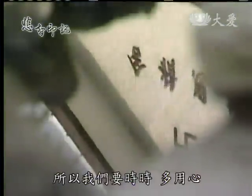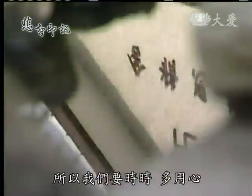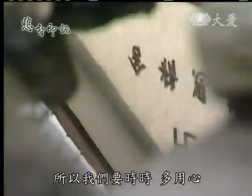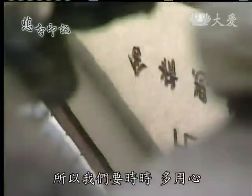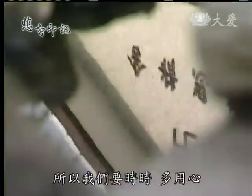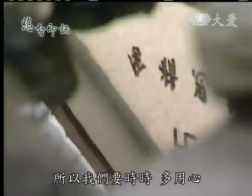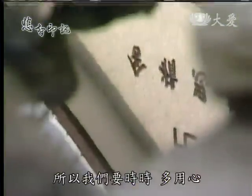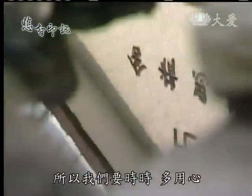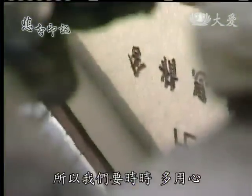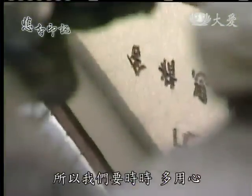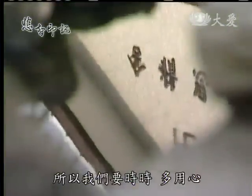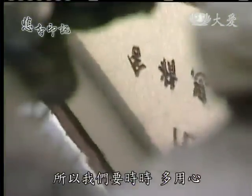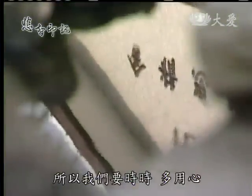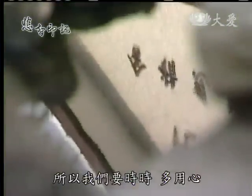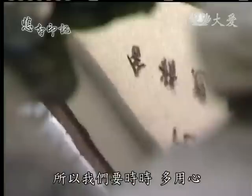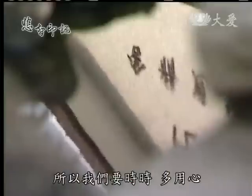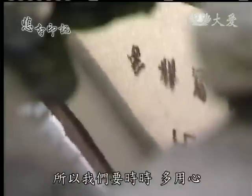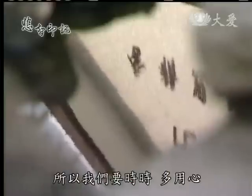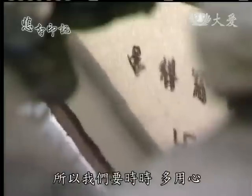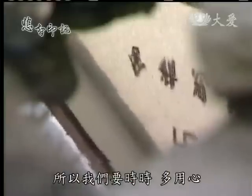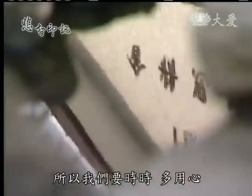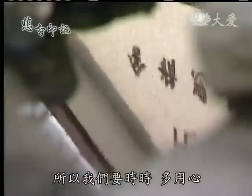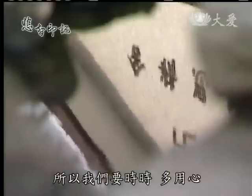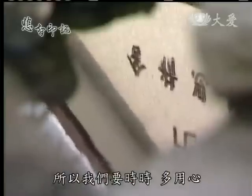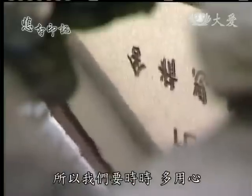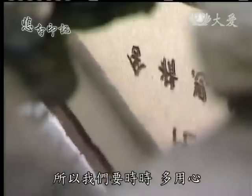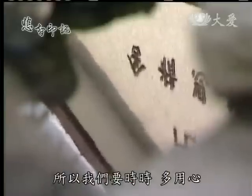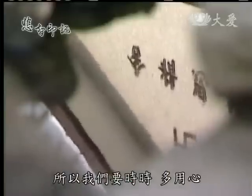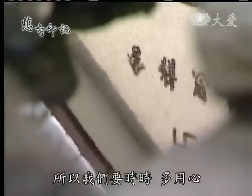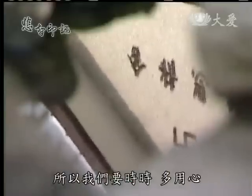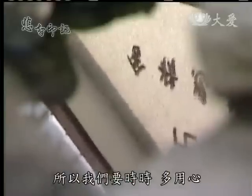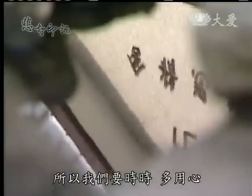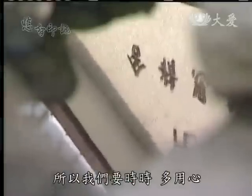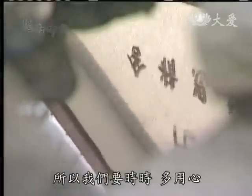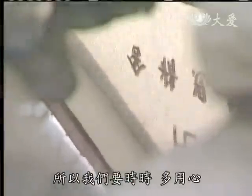所以咱爱时时多用心嘛。